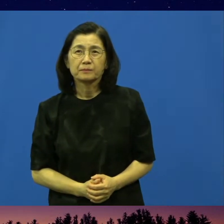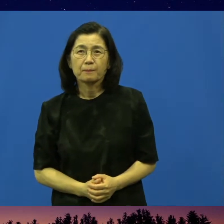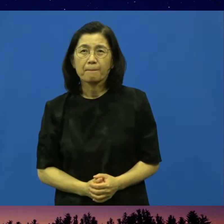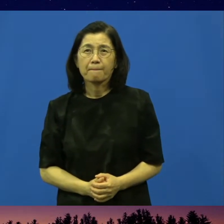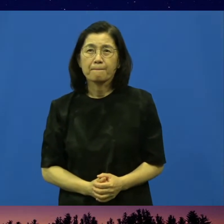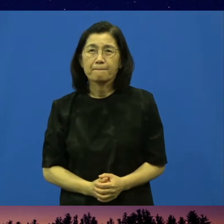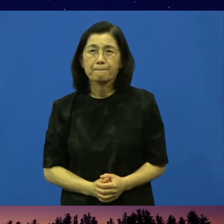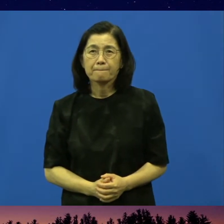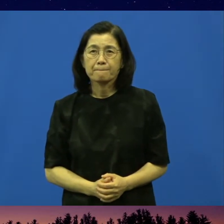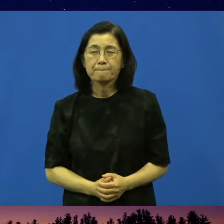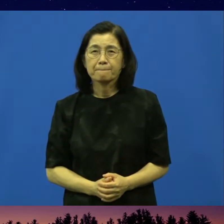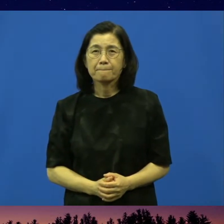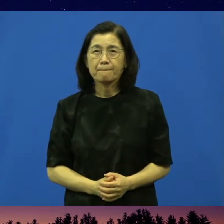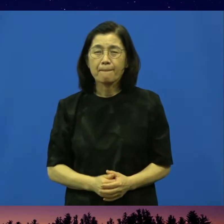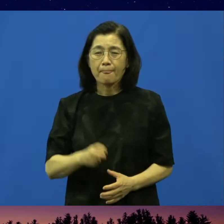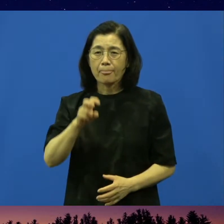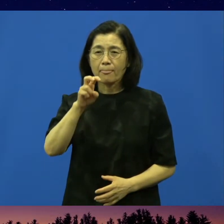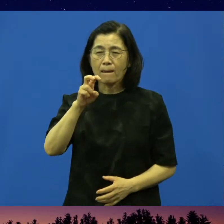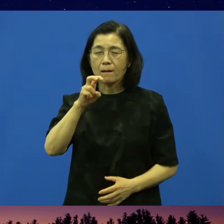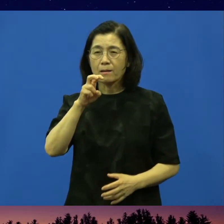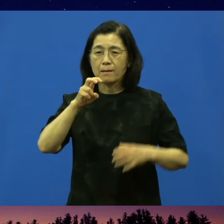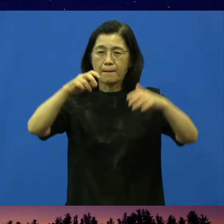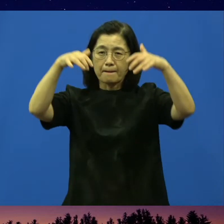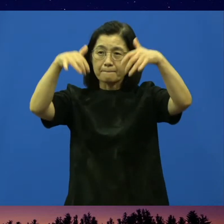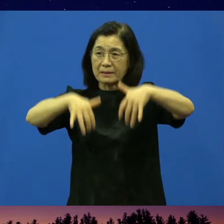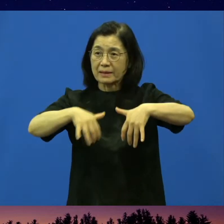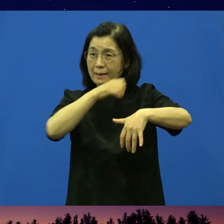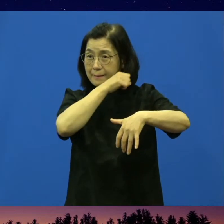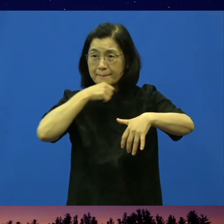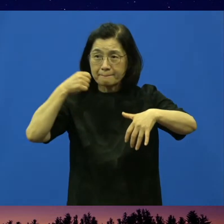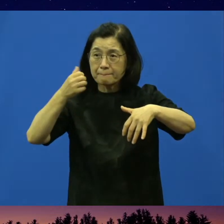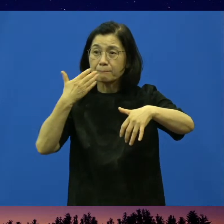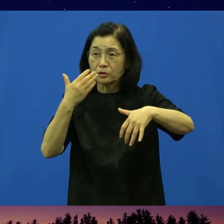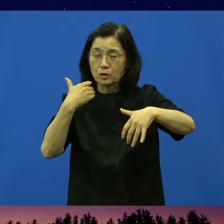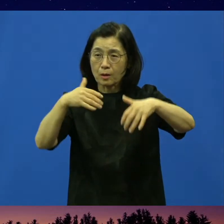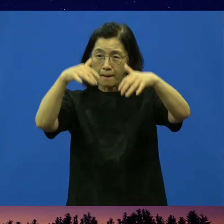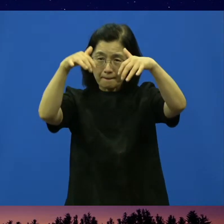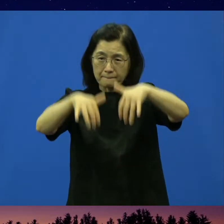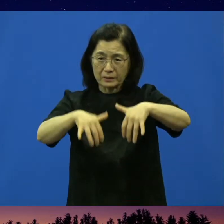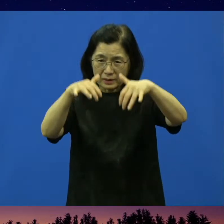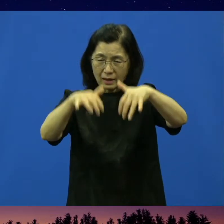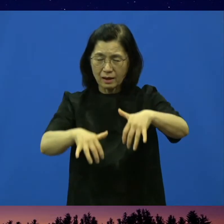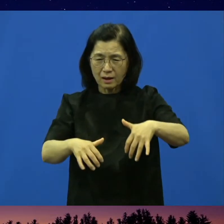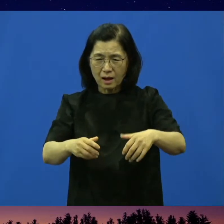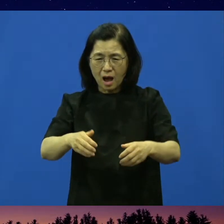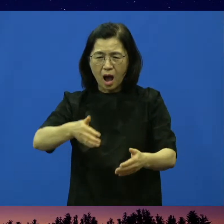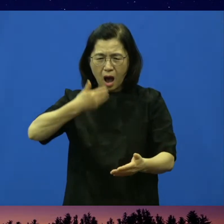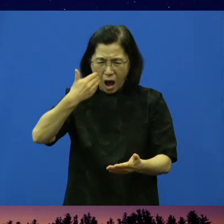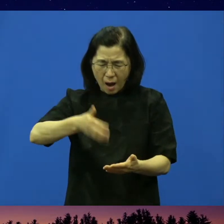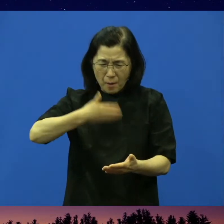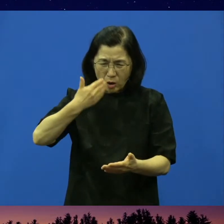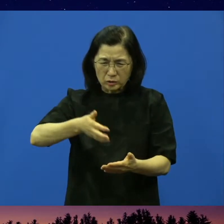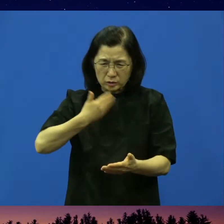만나움의 주라기도 마찬가지예요. 하늘에 쏟아질 때는 장관인데 시간이 흐를수록 지겨워.